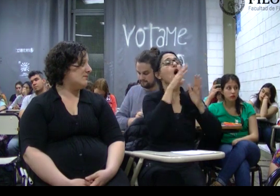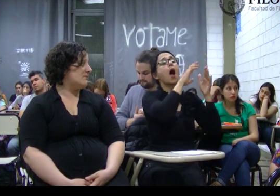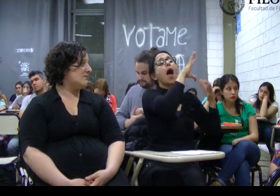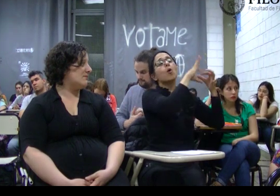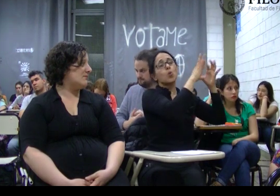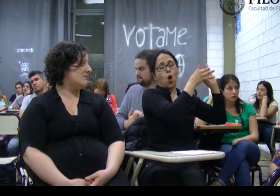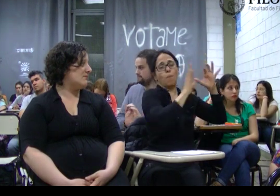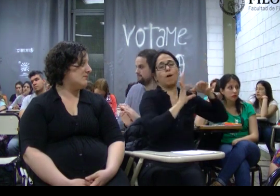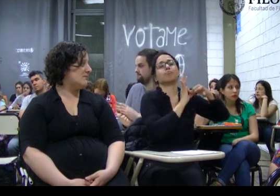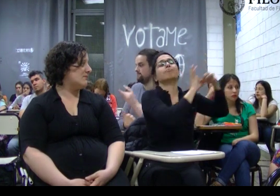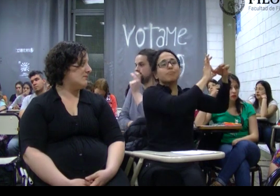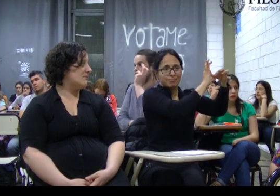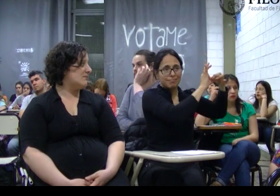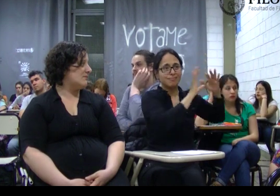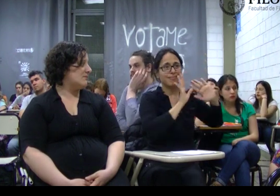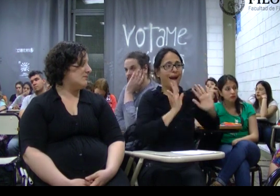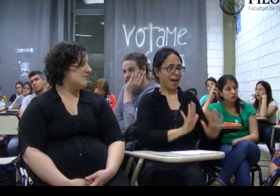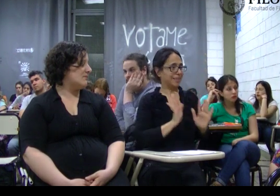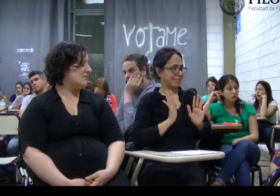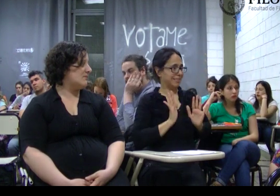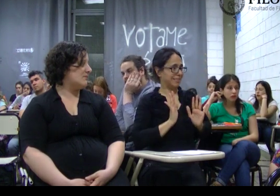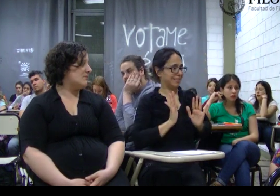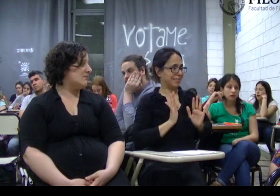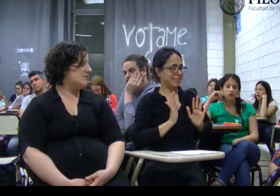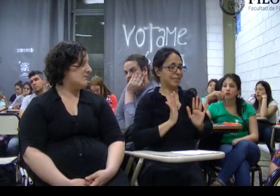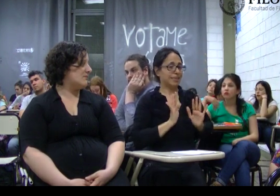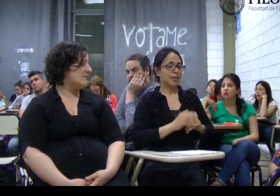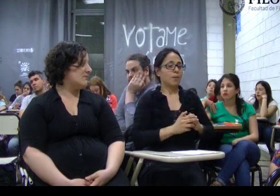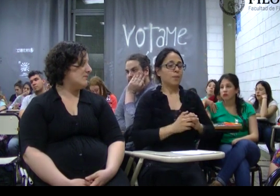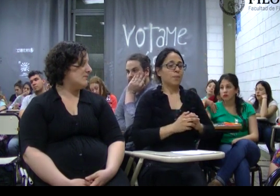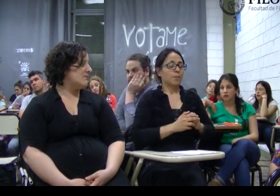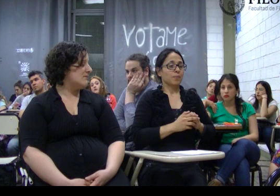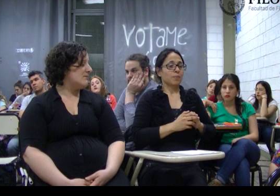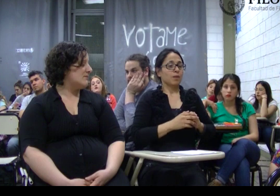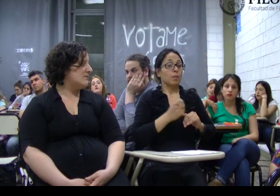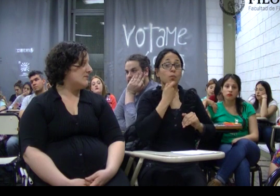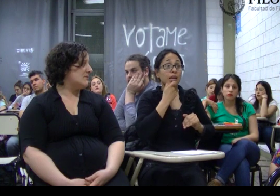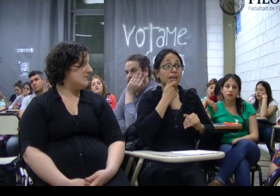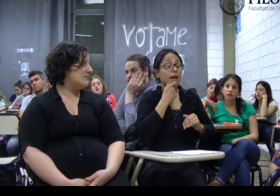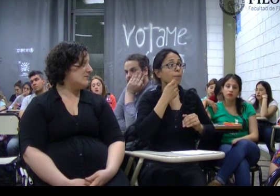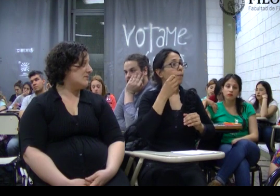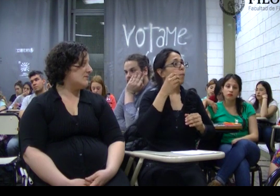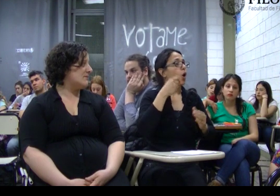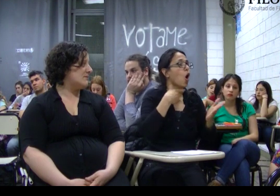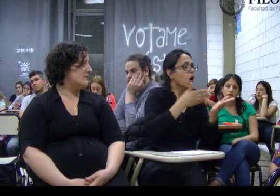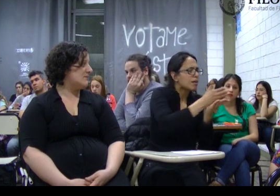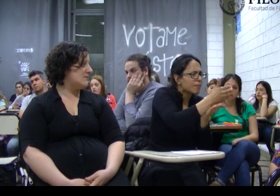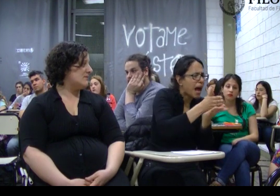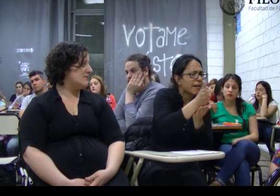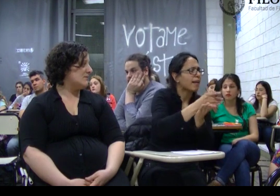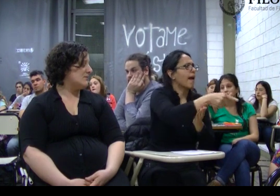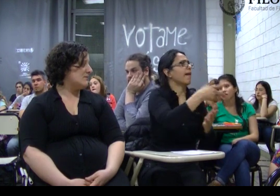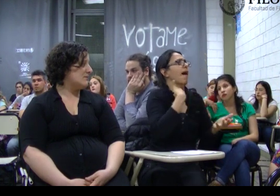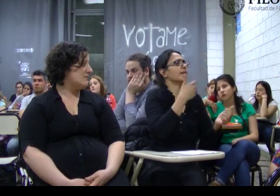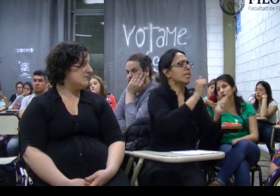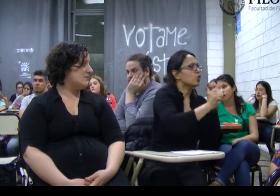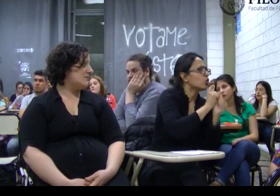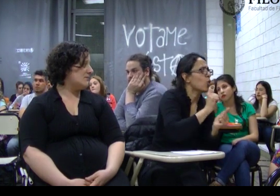Bajo esa idea de pensar cómo es el etnocentrismo, circula en historia, en antropología, en